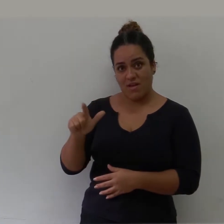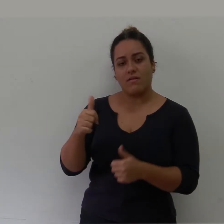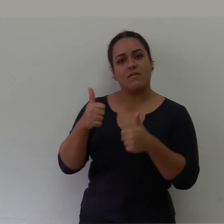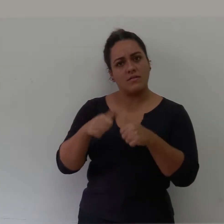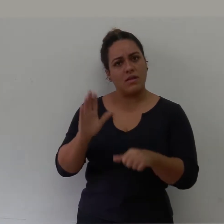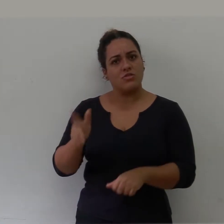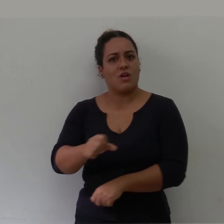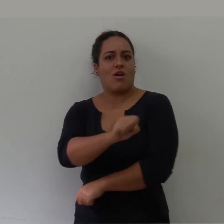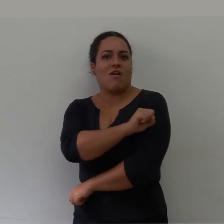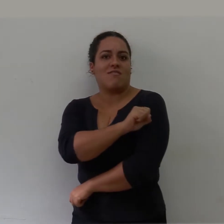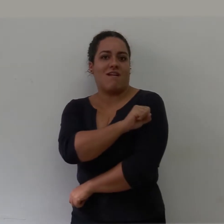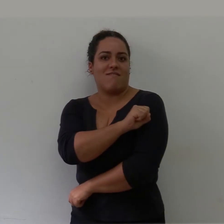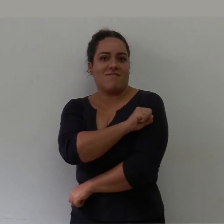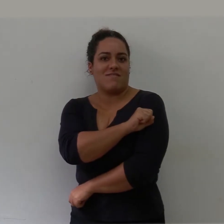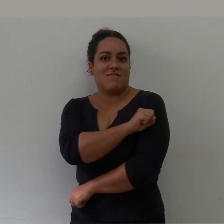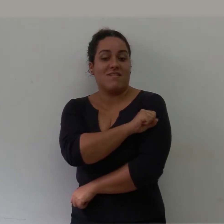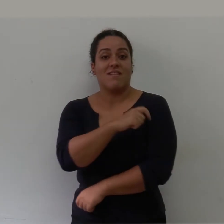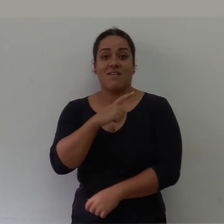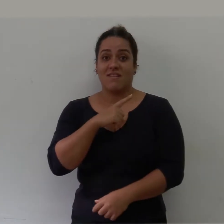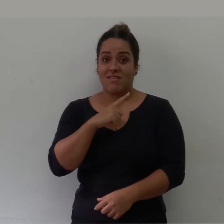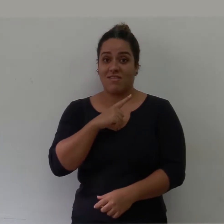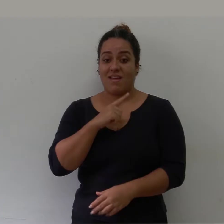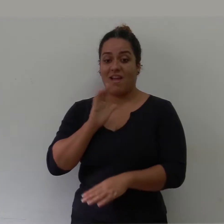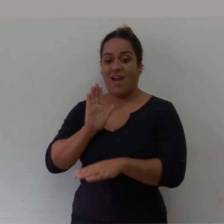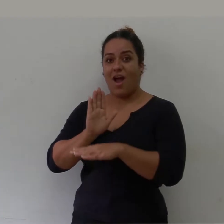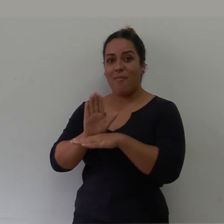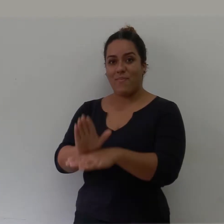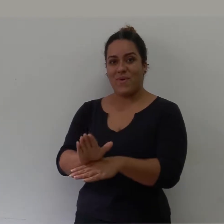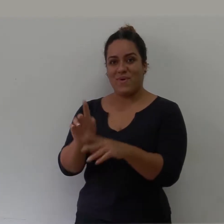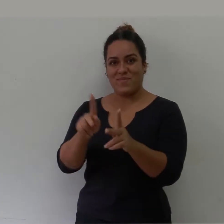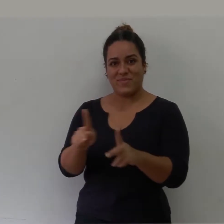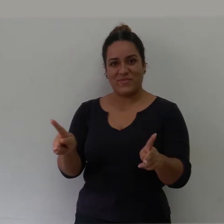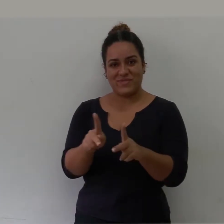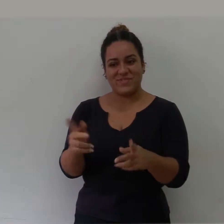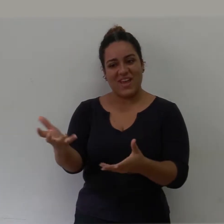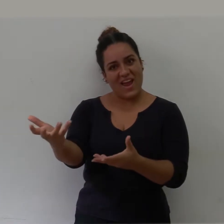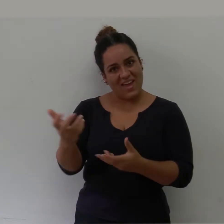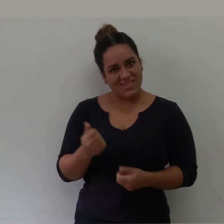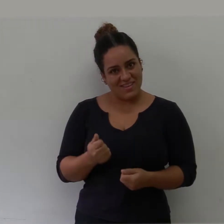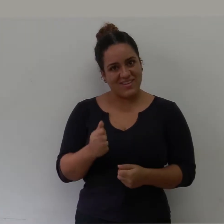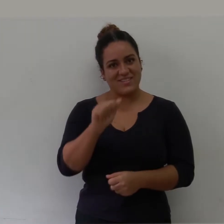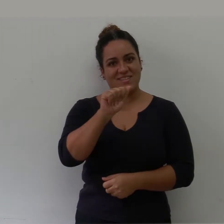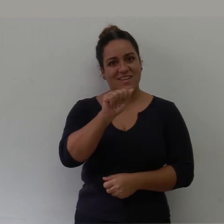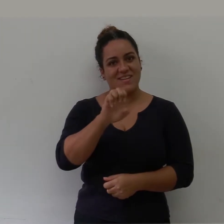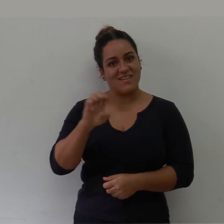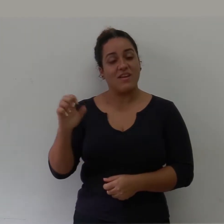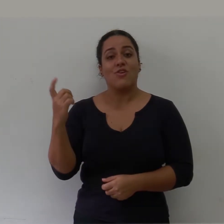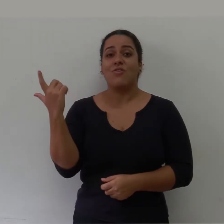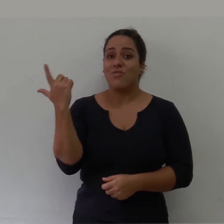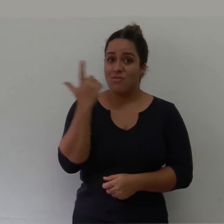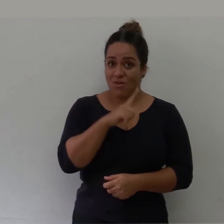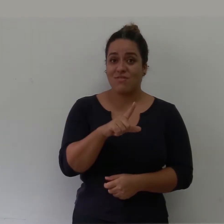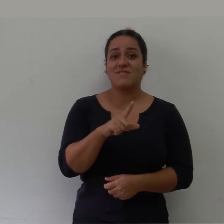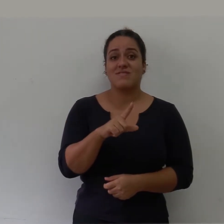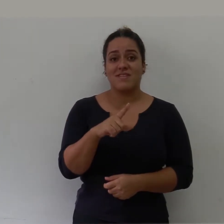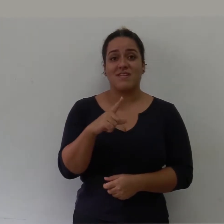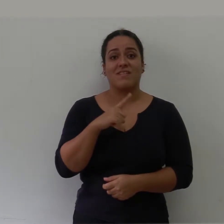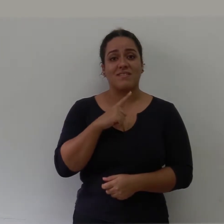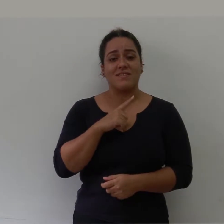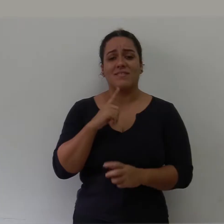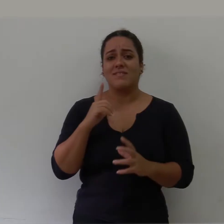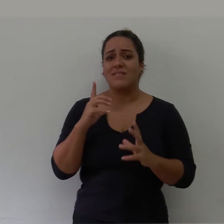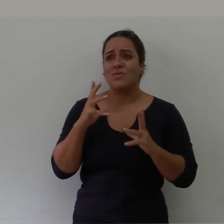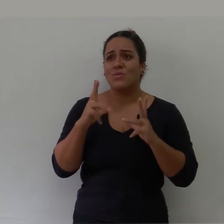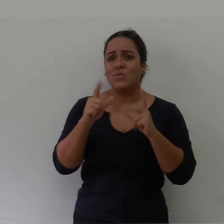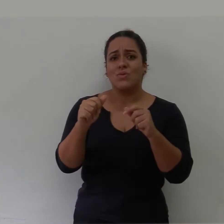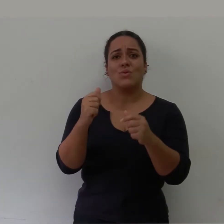do ensino fundamental. Com o auxílio da professora que o atende na sala de recursos, ele consegue inserir o conteúdo